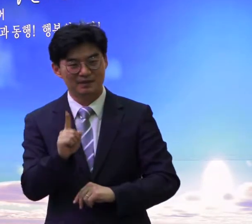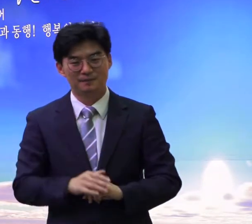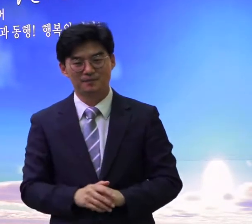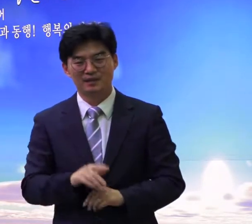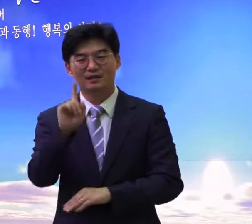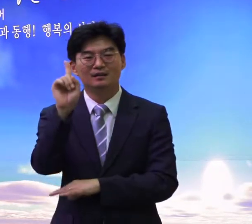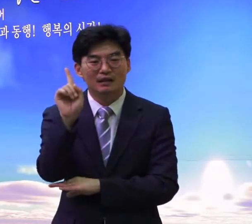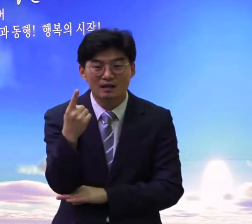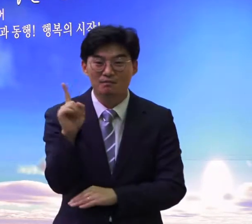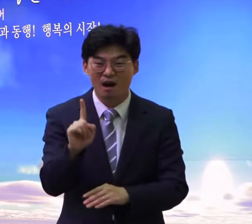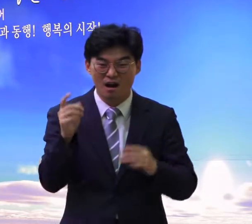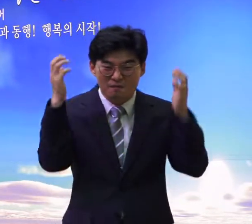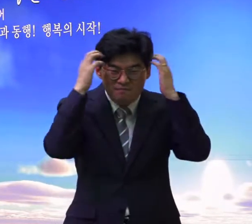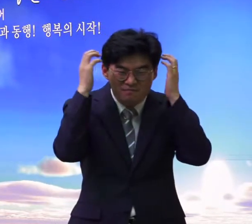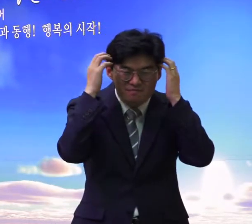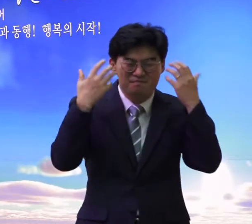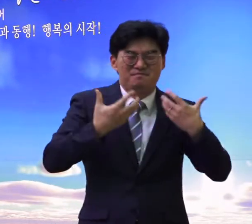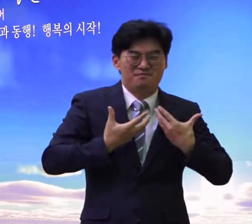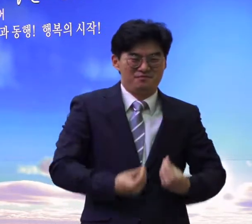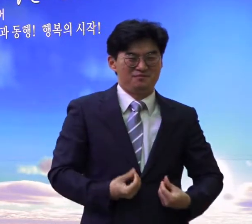선택할 문제였던 것입니다.